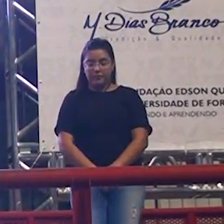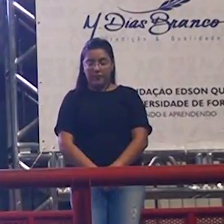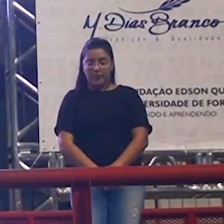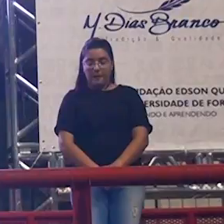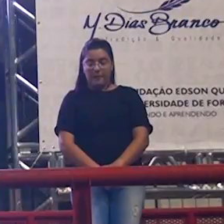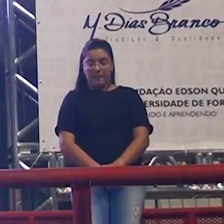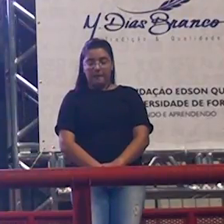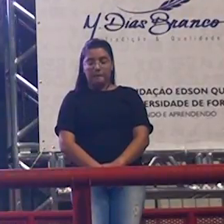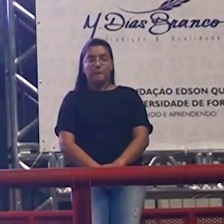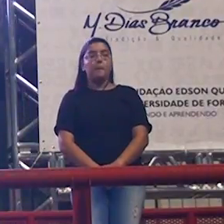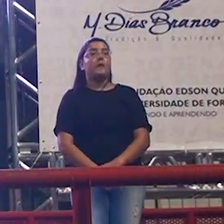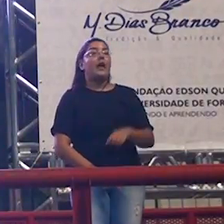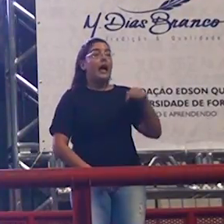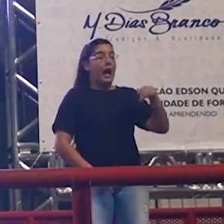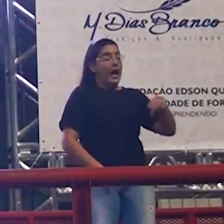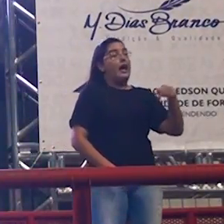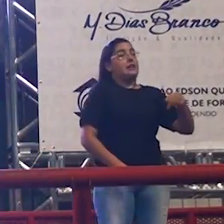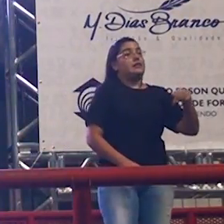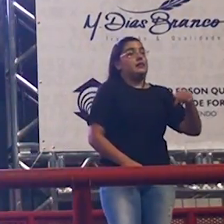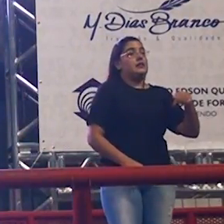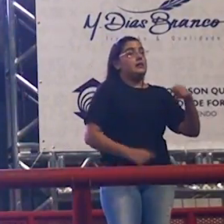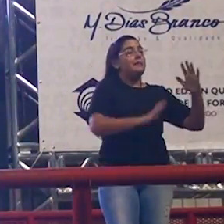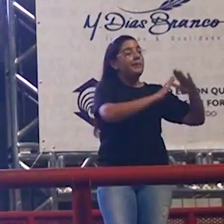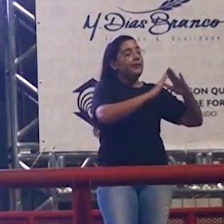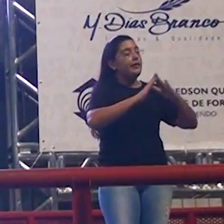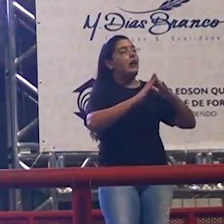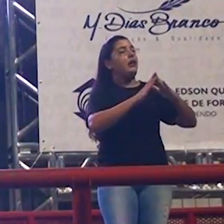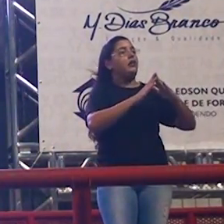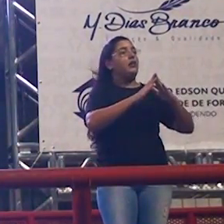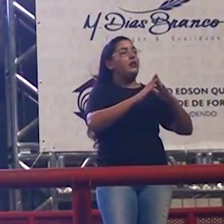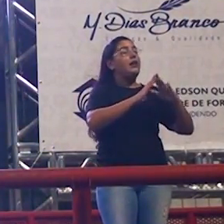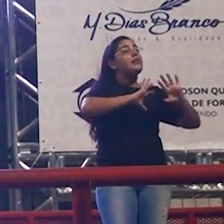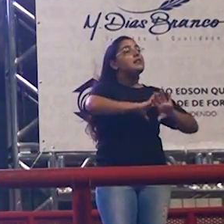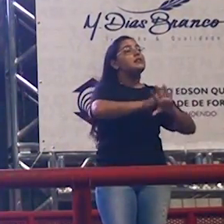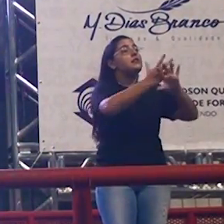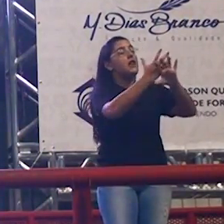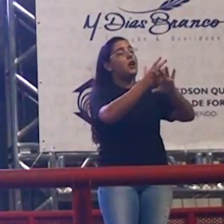ela é seca ou ela é úmida? Sobre o continente, seco ou úmido?